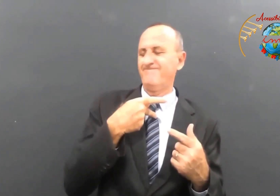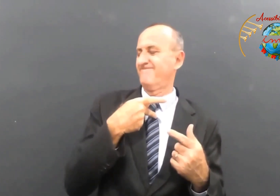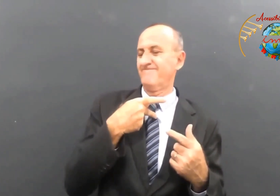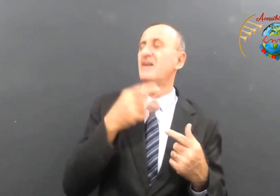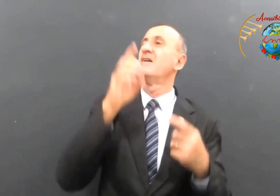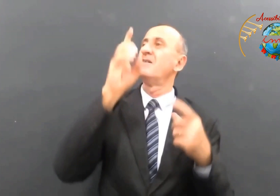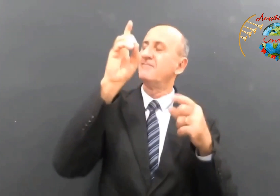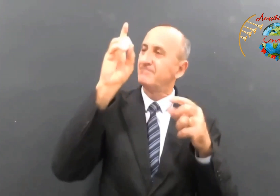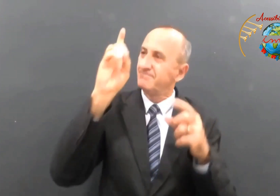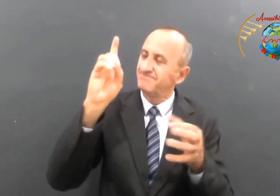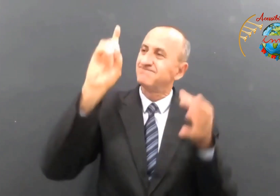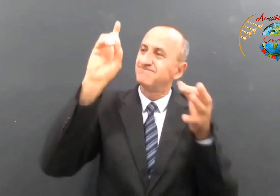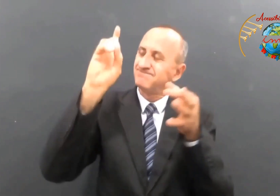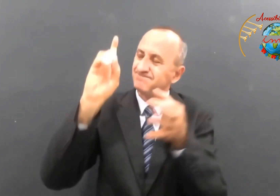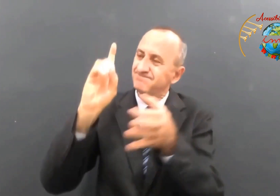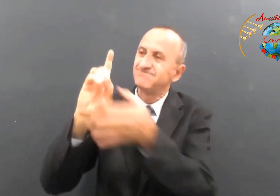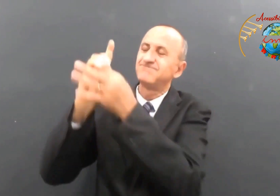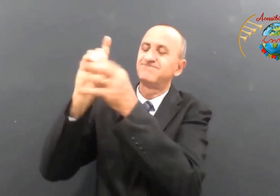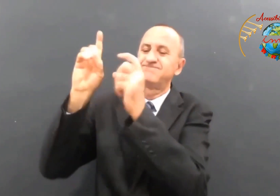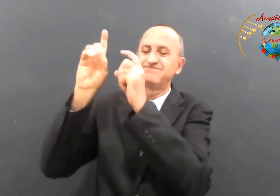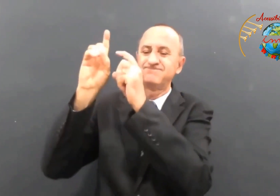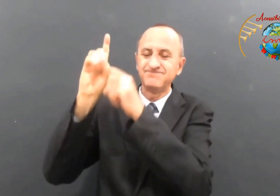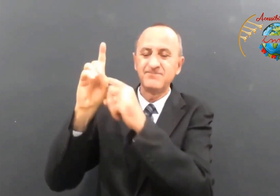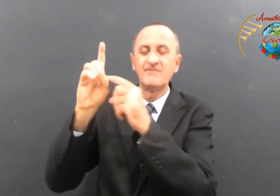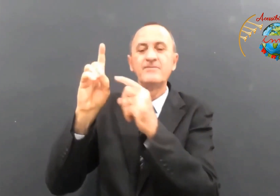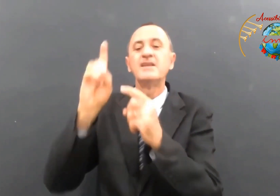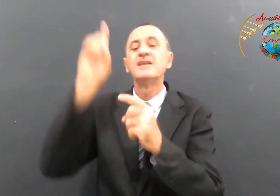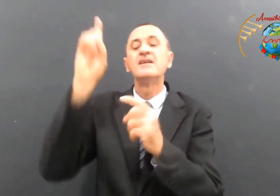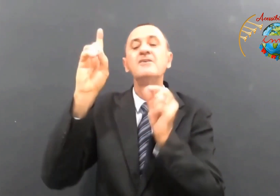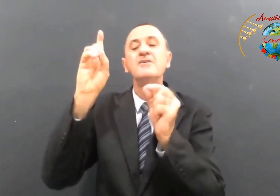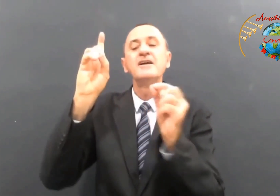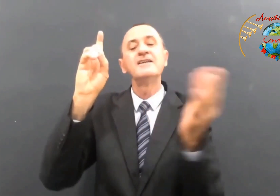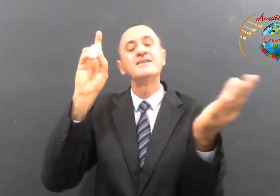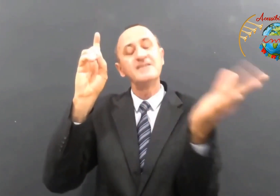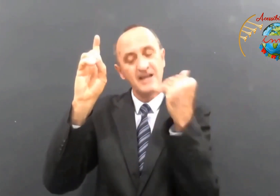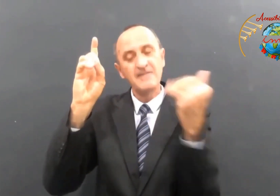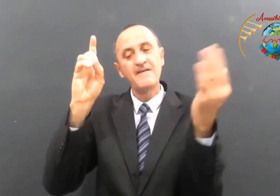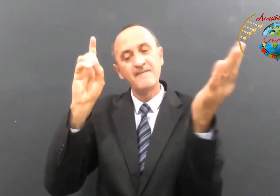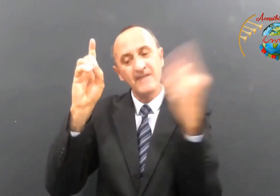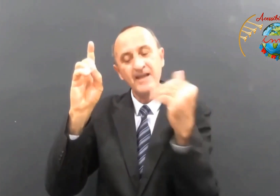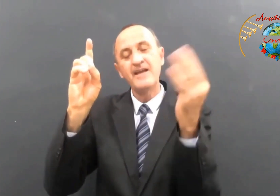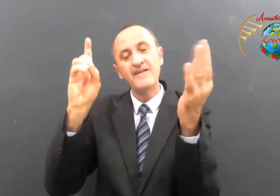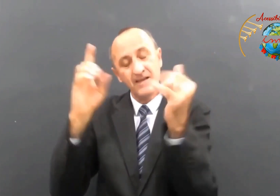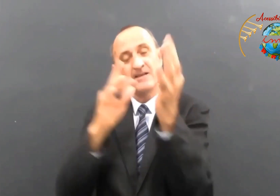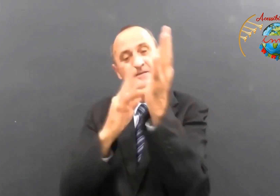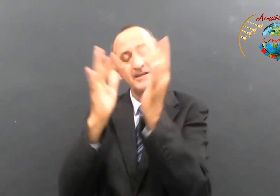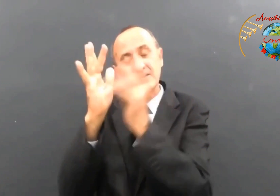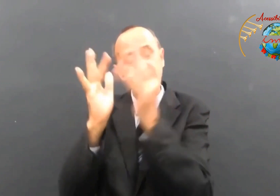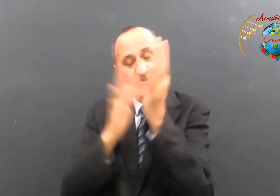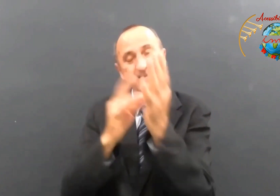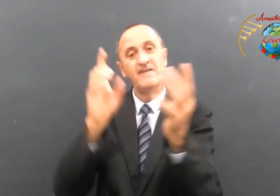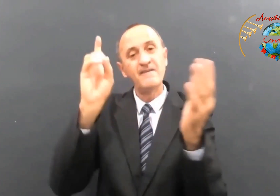Em comunhão com Deus, independente, dependente de Deus. Então Deus te chama, olha, venha